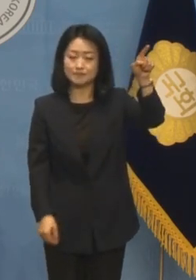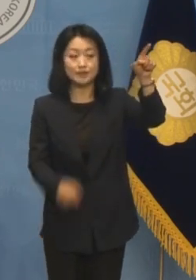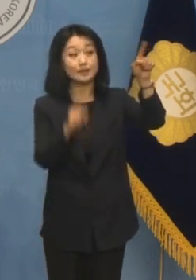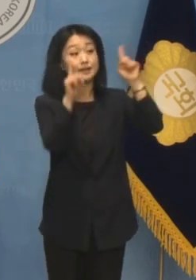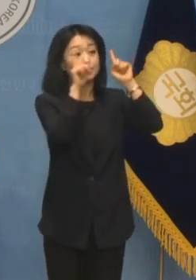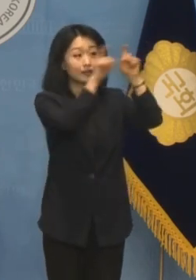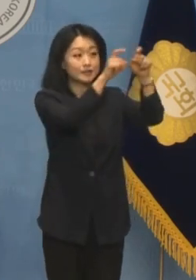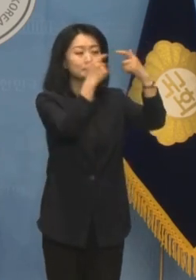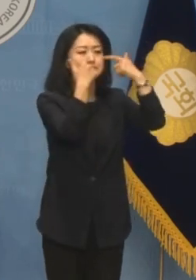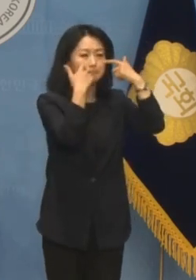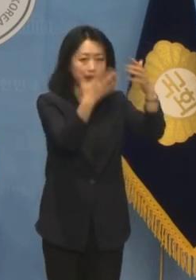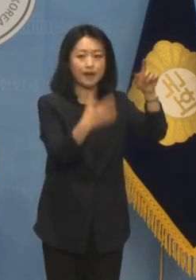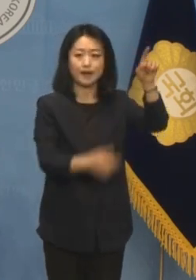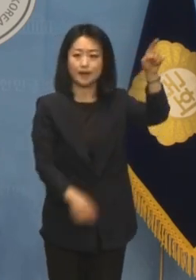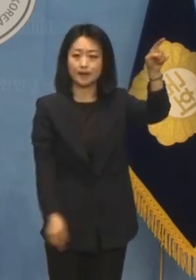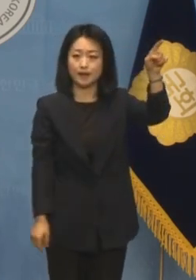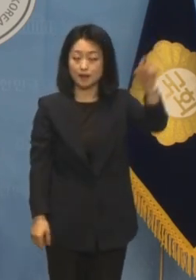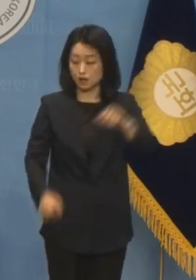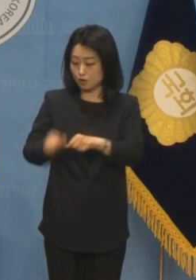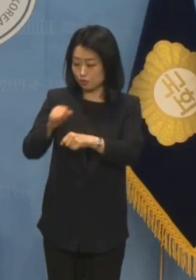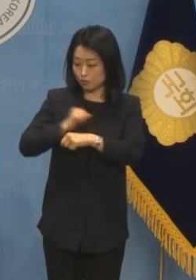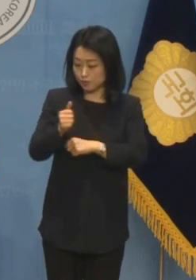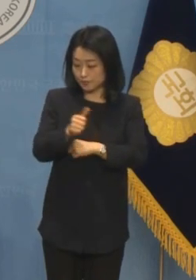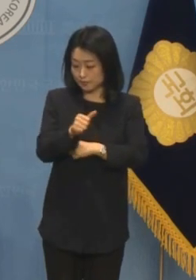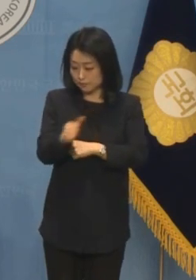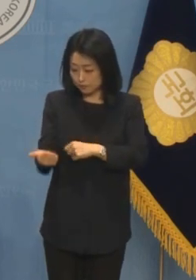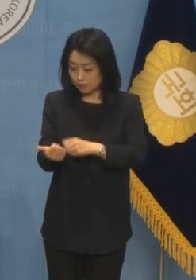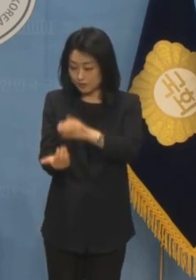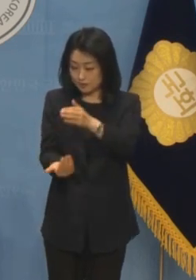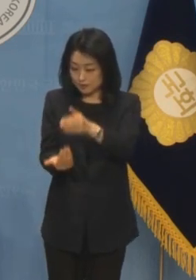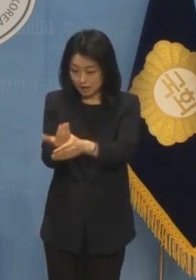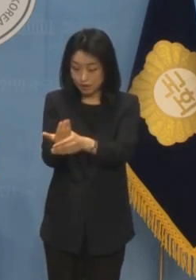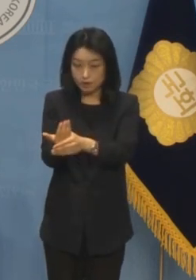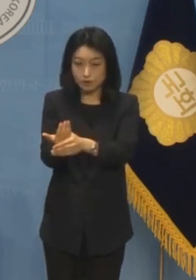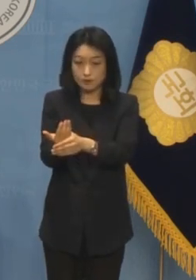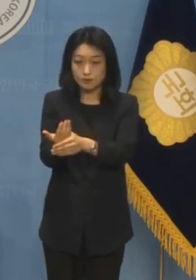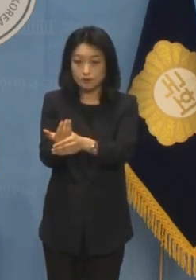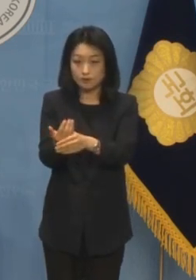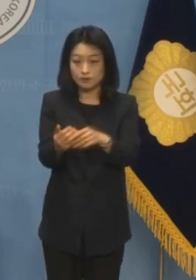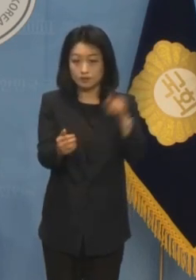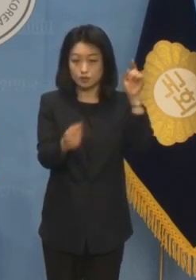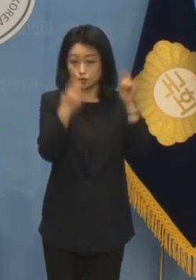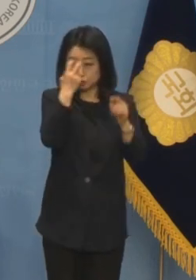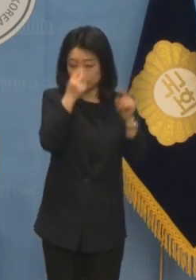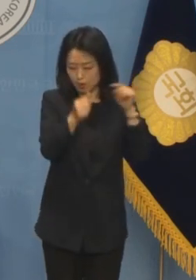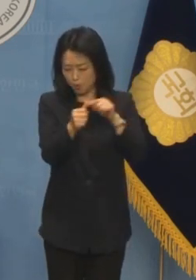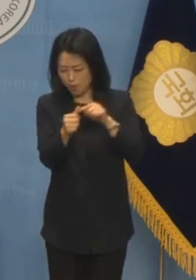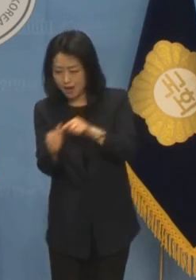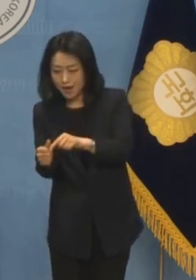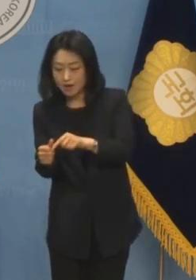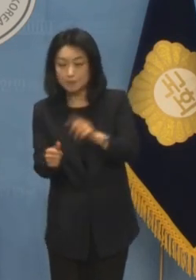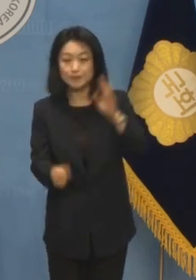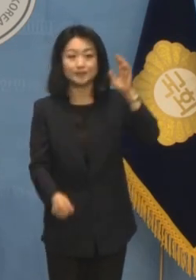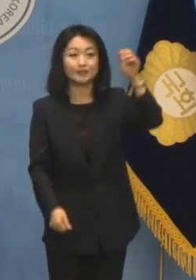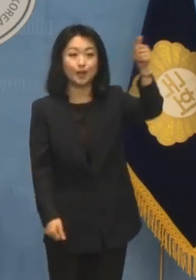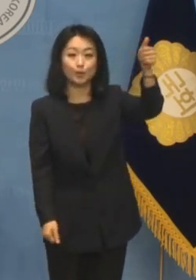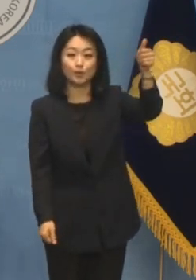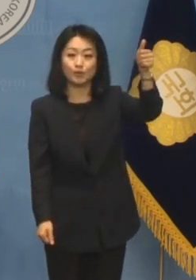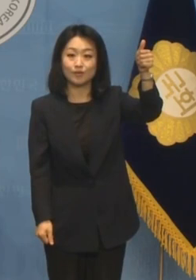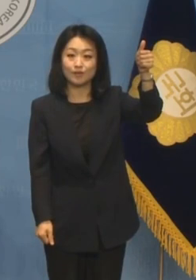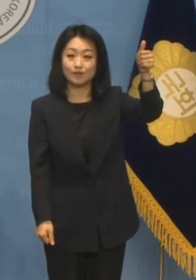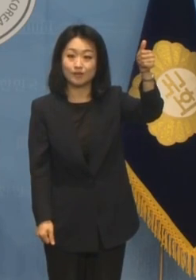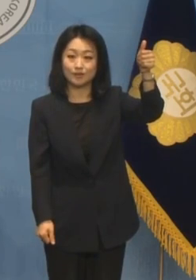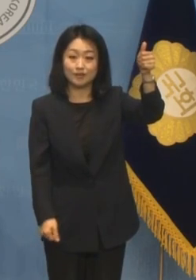없습니다. 해병대원 순직 사건 수사 외압이 곳곳에 대통령실이 등장하더니